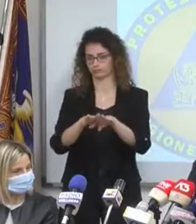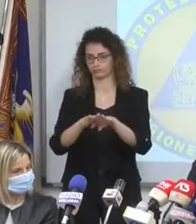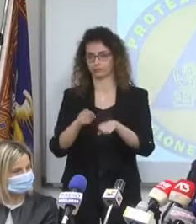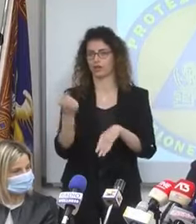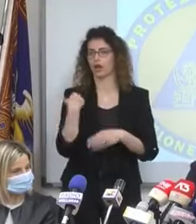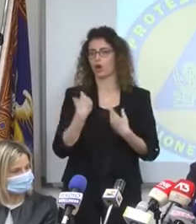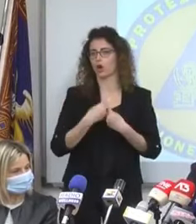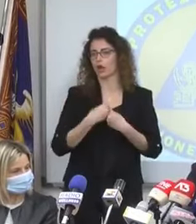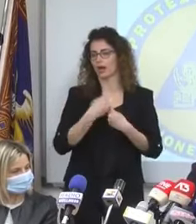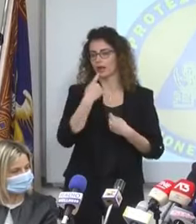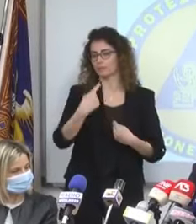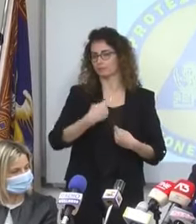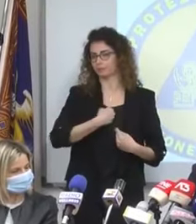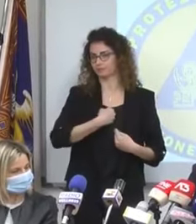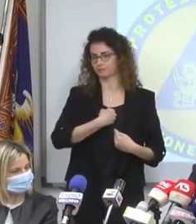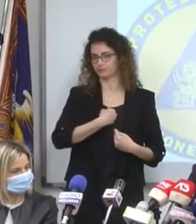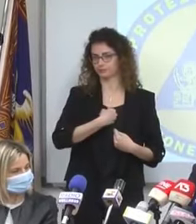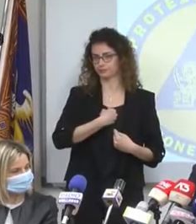vostra collega mi ha detto,